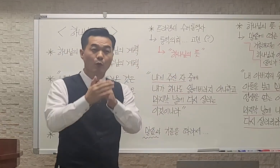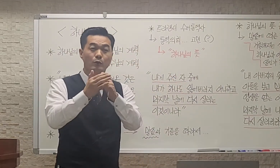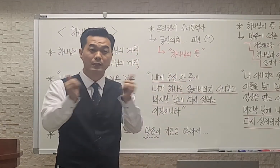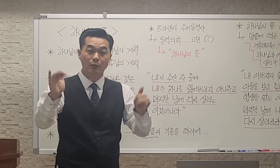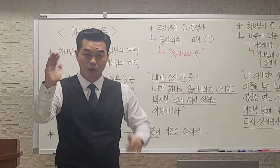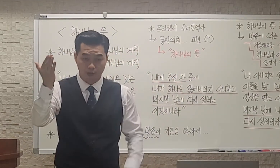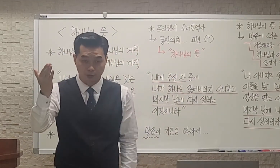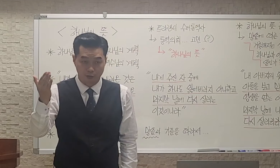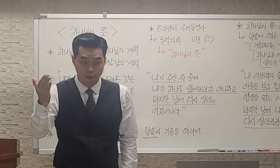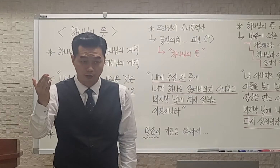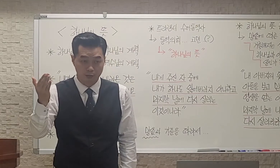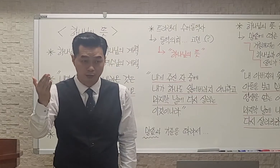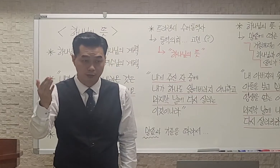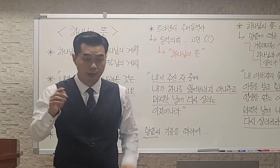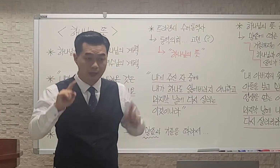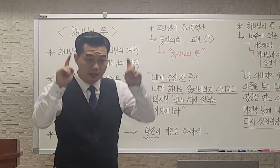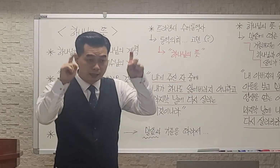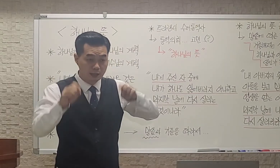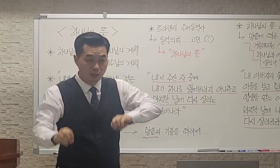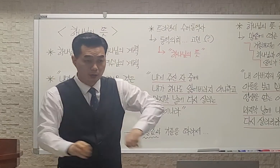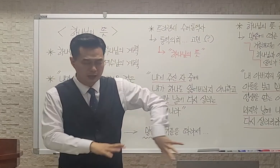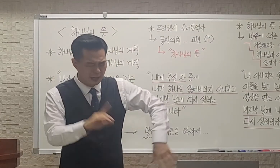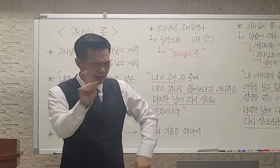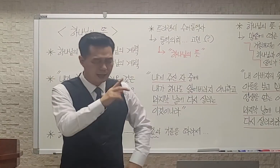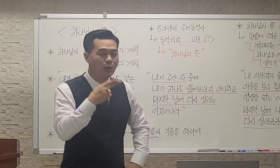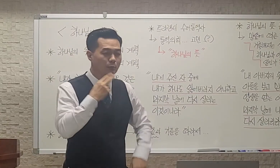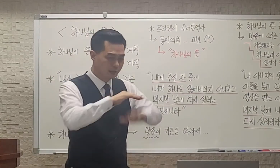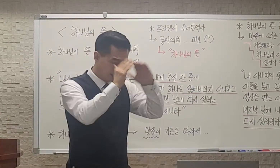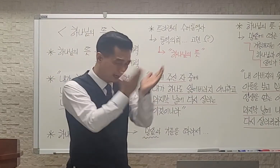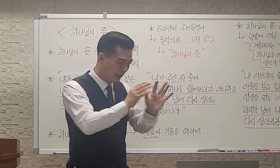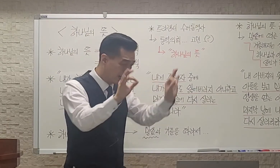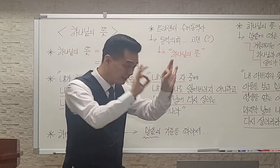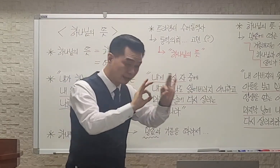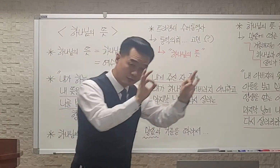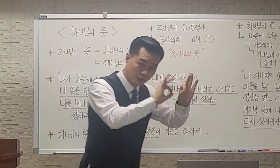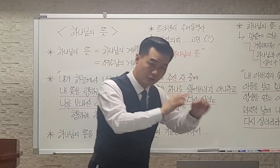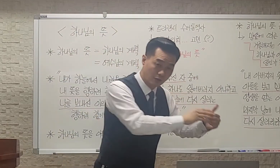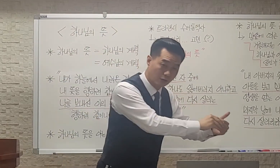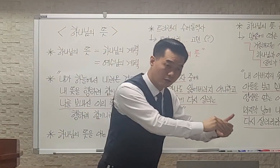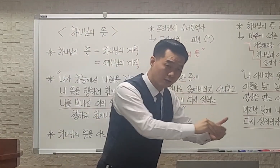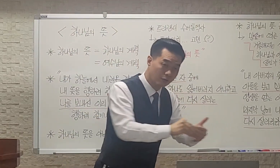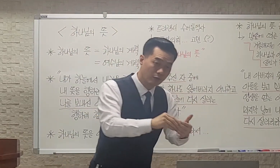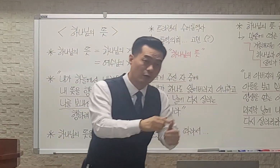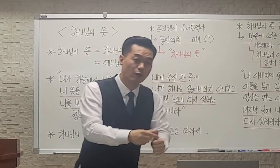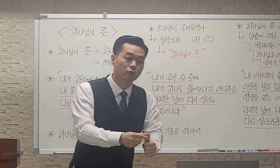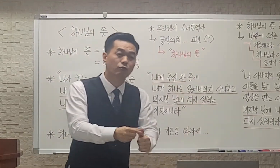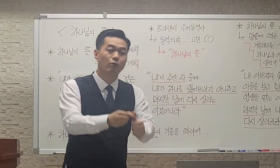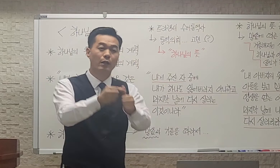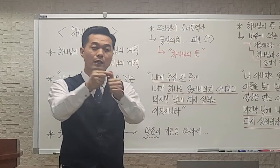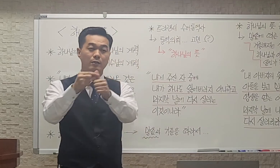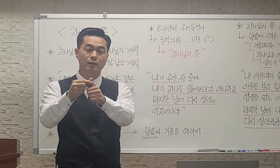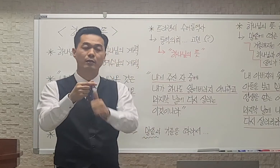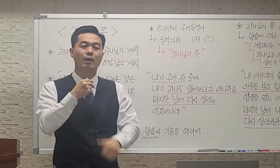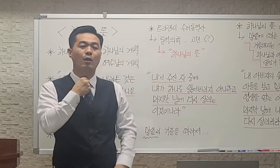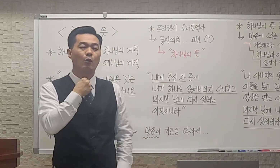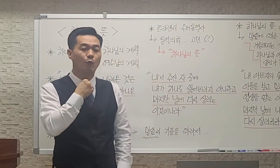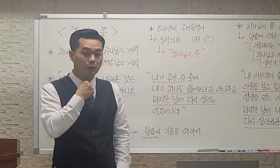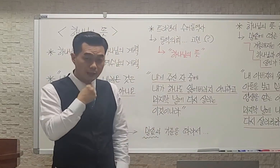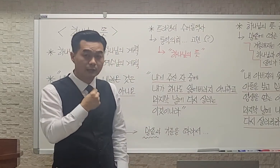목자가 되셔서 잃어버린 양 하나 없이 다 찾으셔서 구원에 이르기를 원하시는